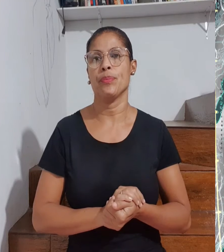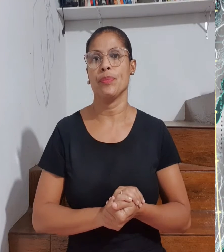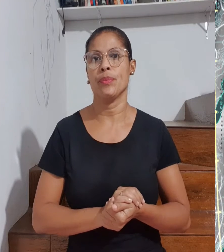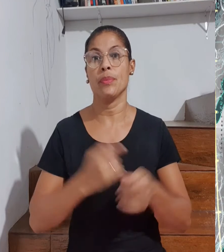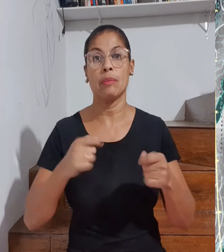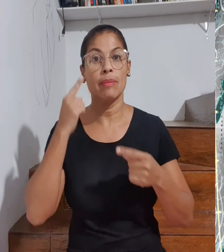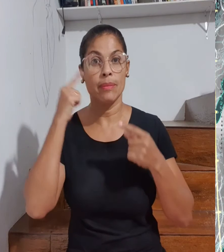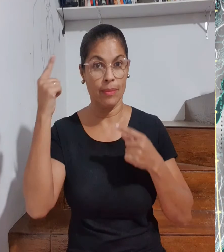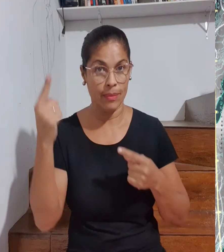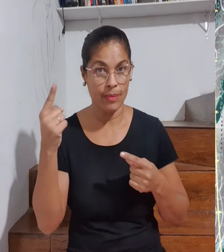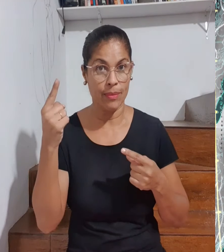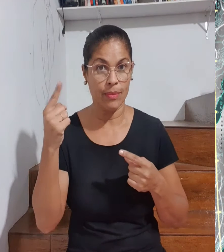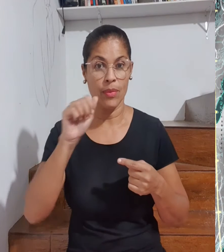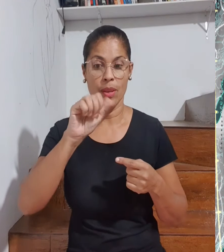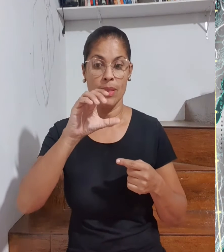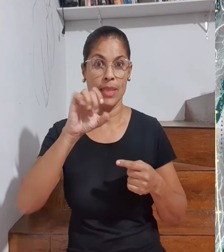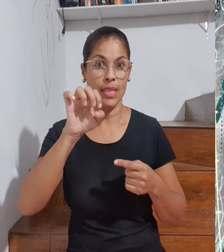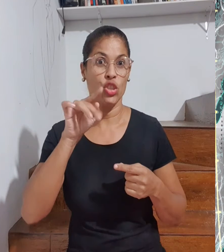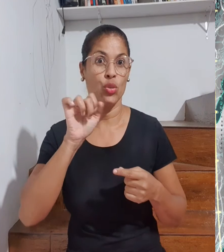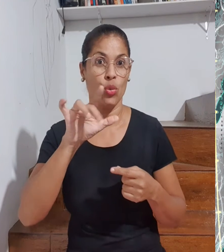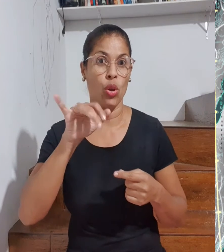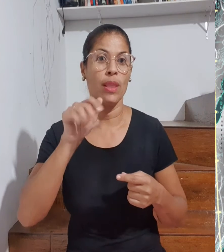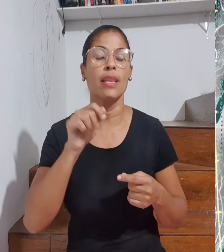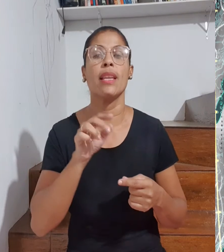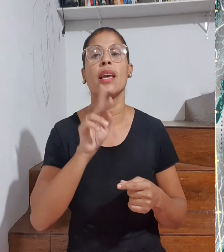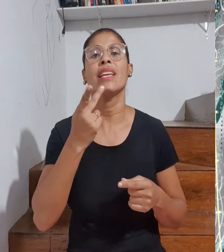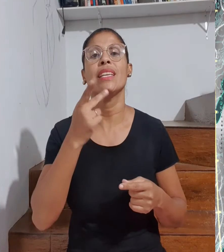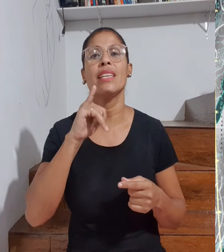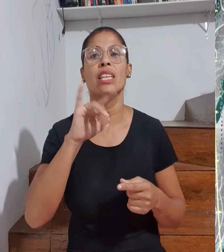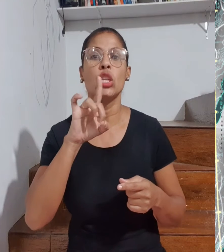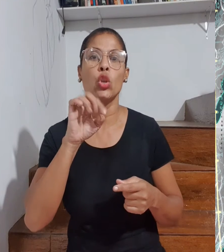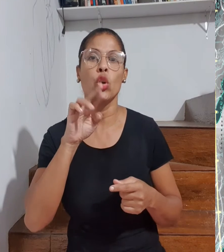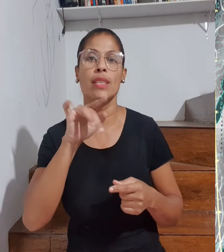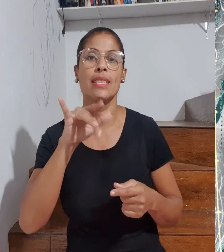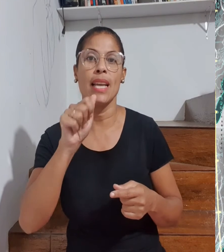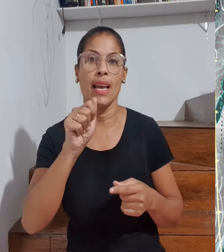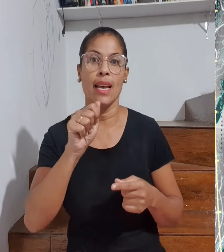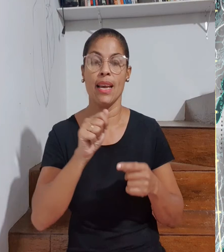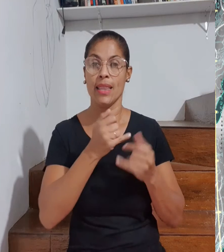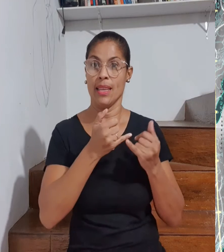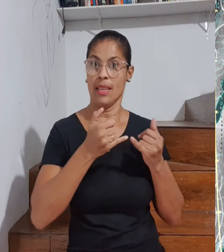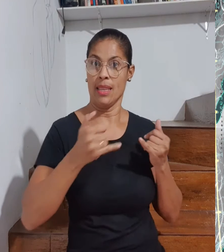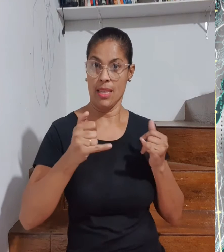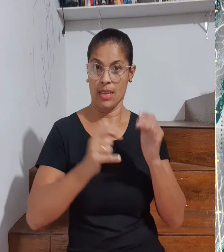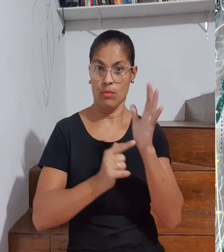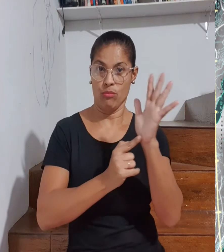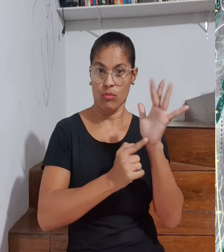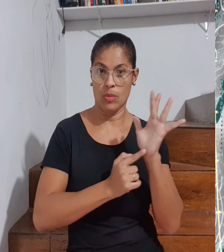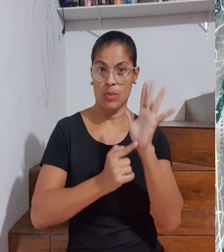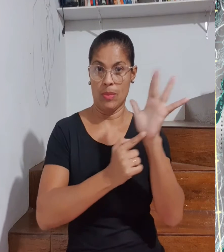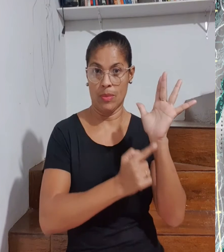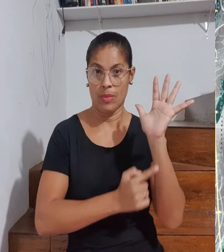Para isso, devemos recordar que a acetilcolina é hidrolisada, tanto na fenda sináptica quanto nos